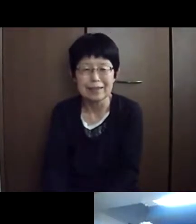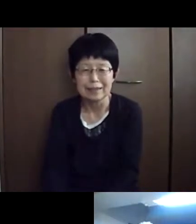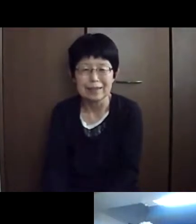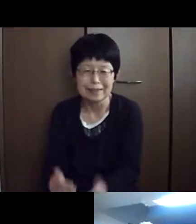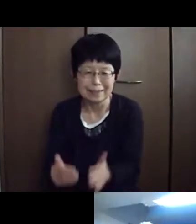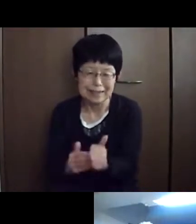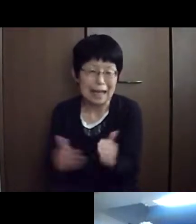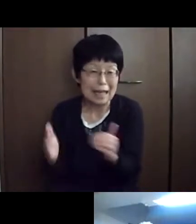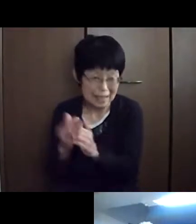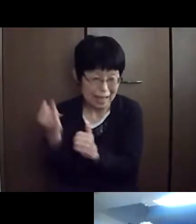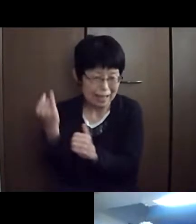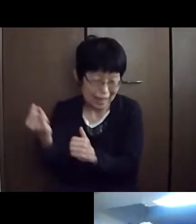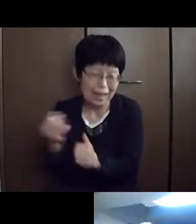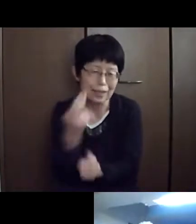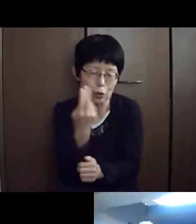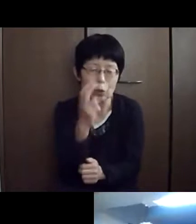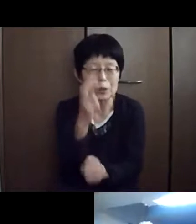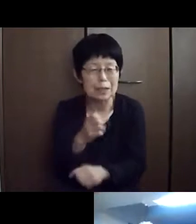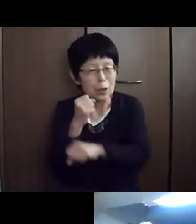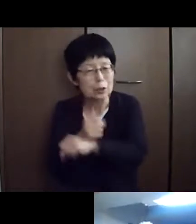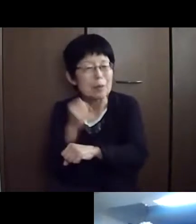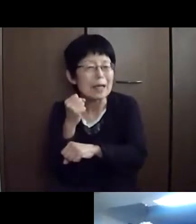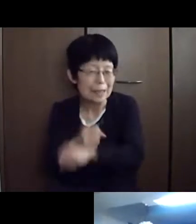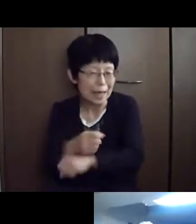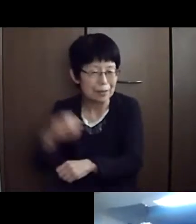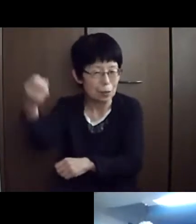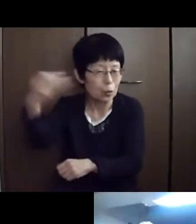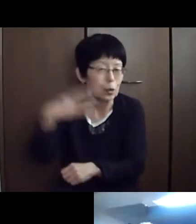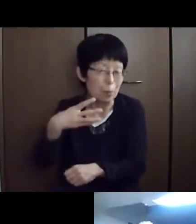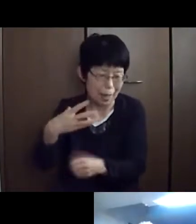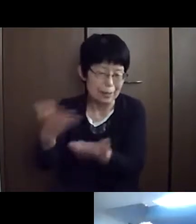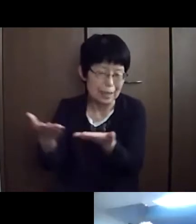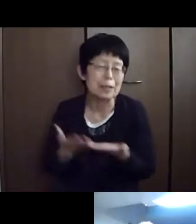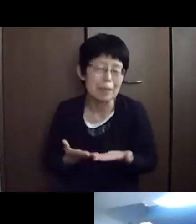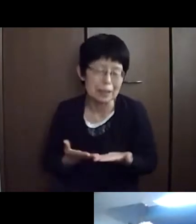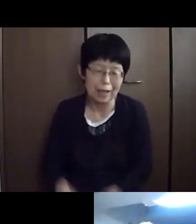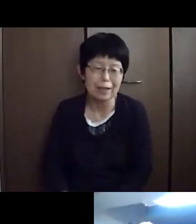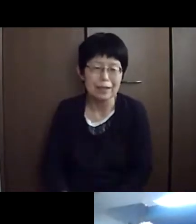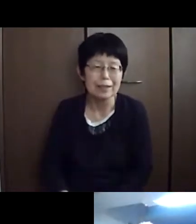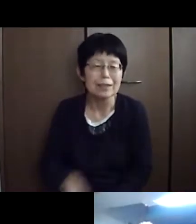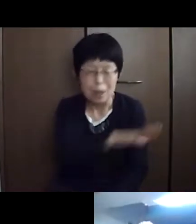うに言葉いただいてます。はい、では皆さんありがとうございました。